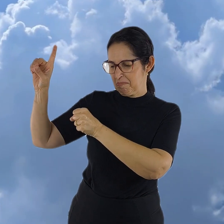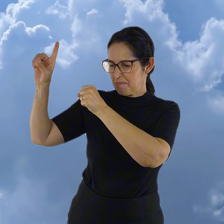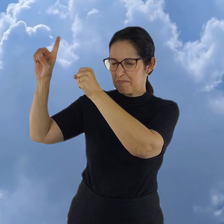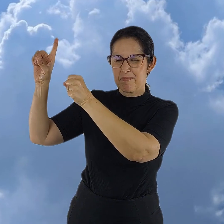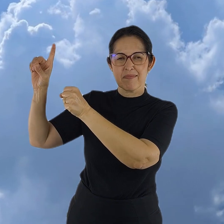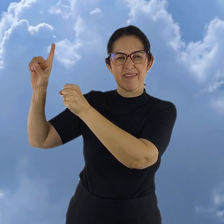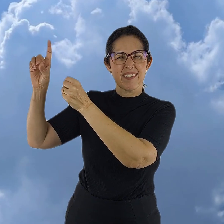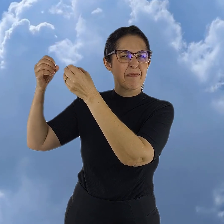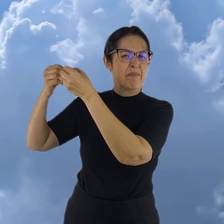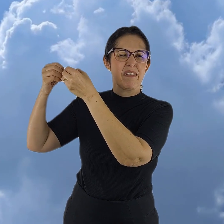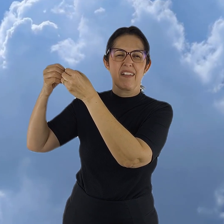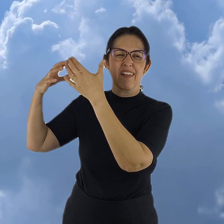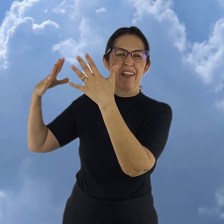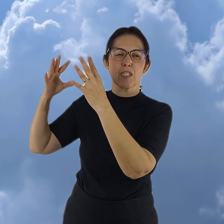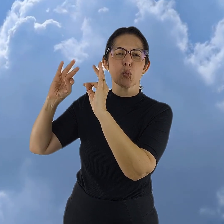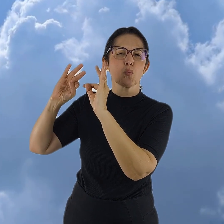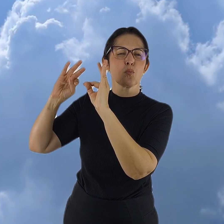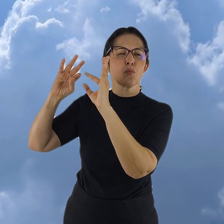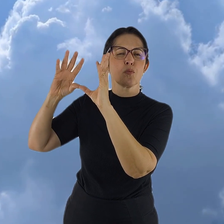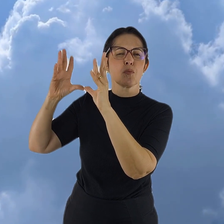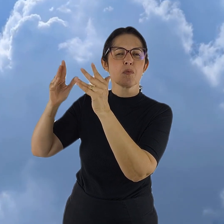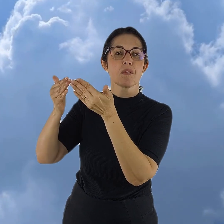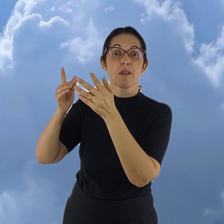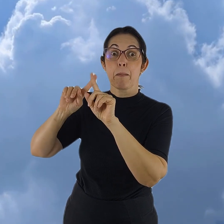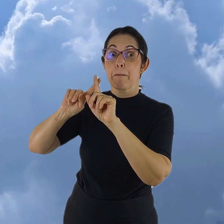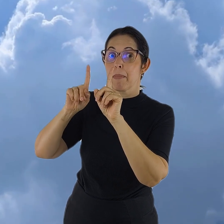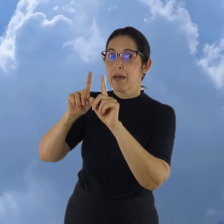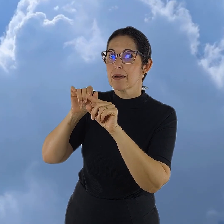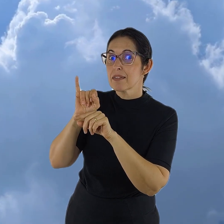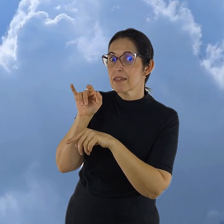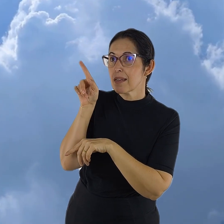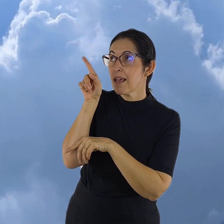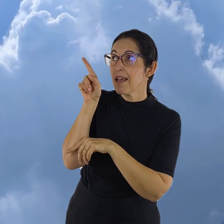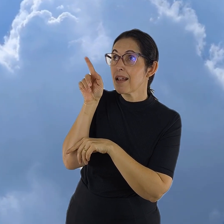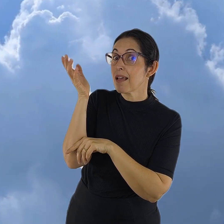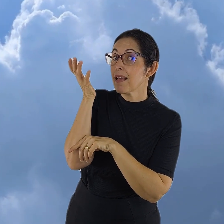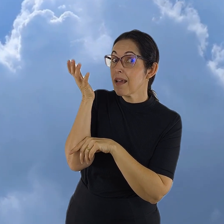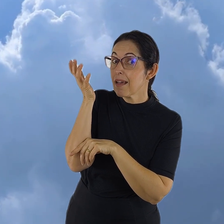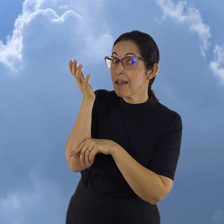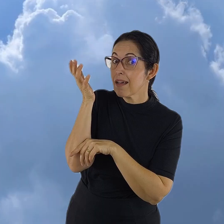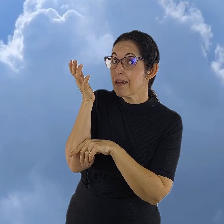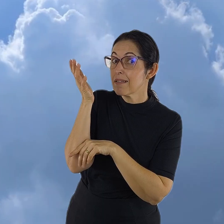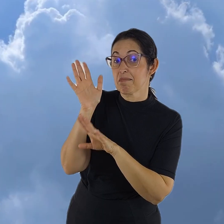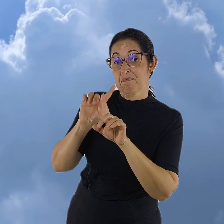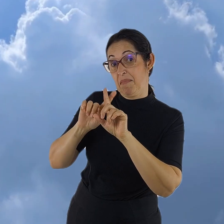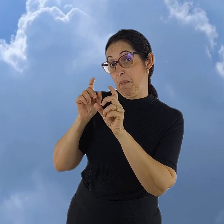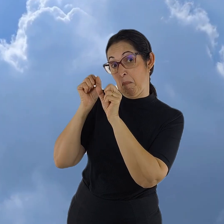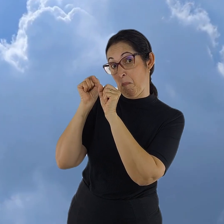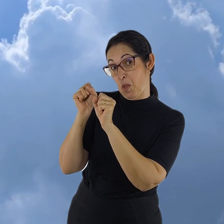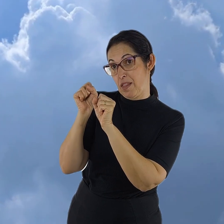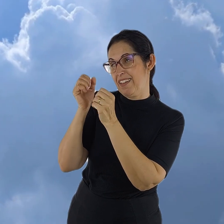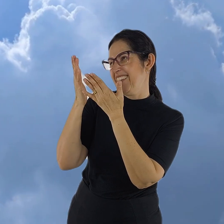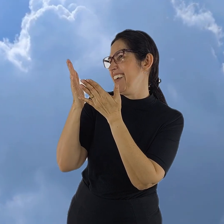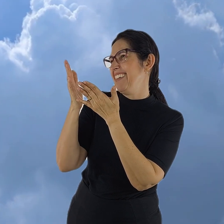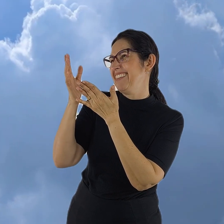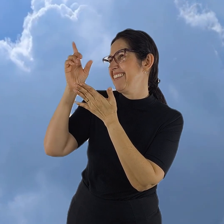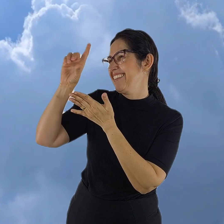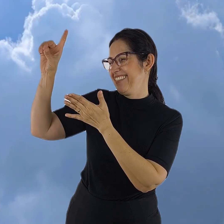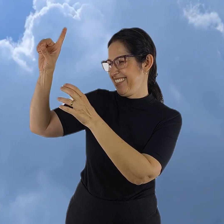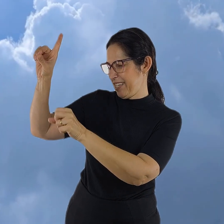essa condição, não, Ele pode tudo, é se Ele quer. Se Ele quer, que poder, Ele é o